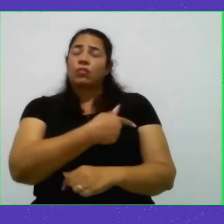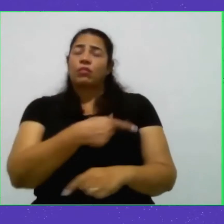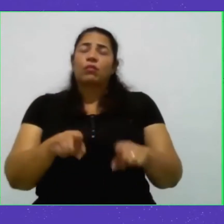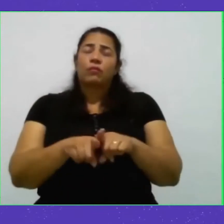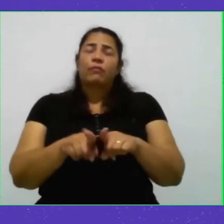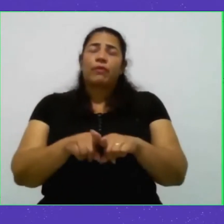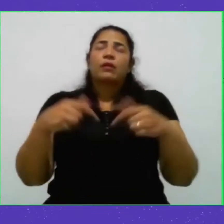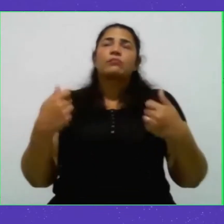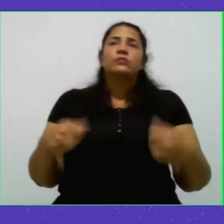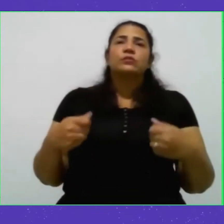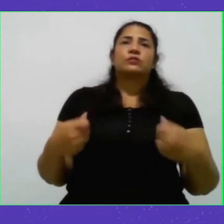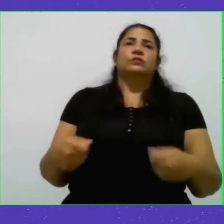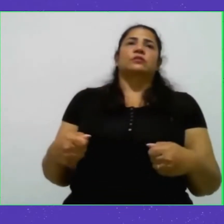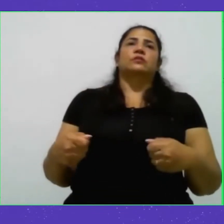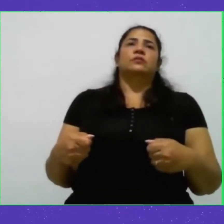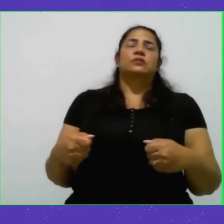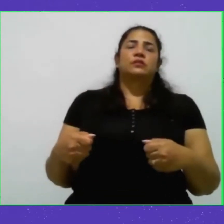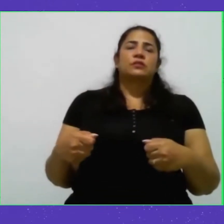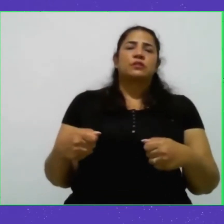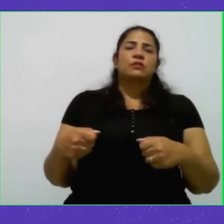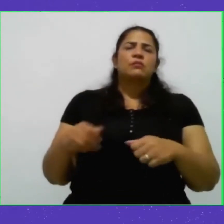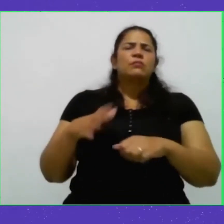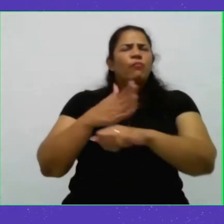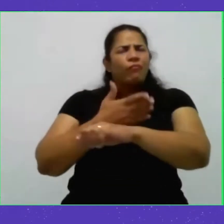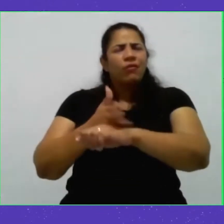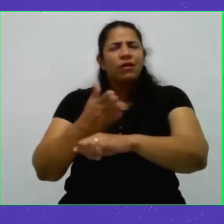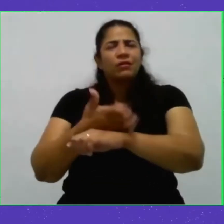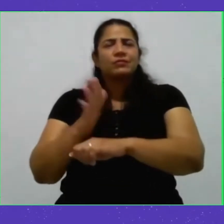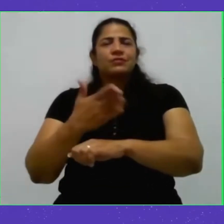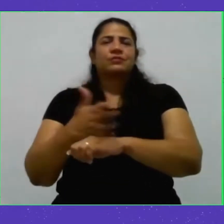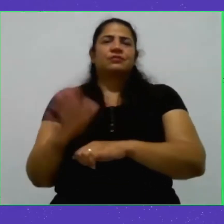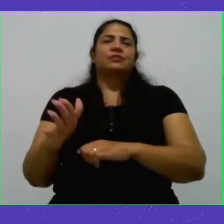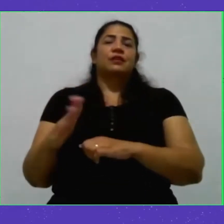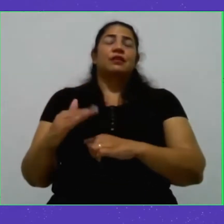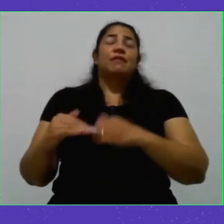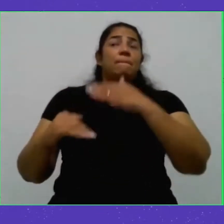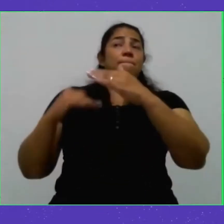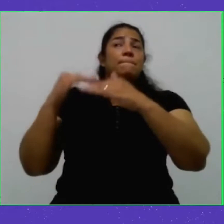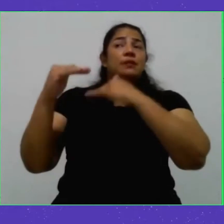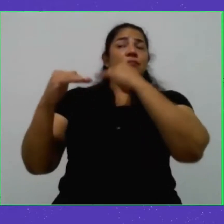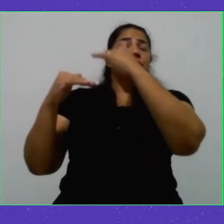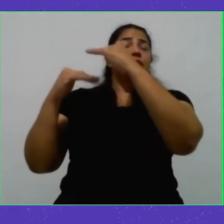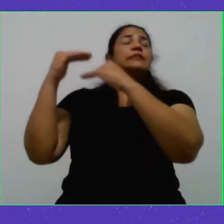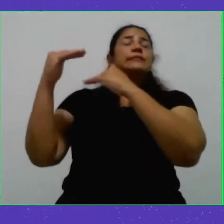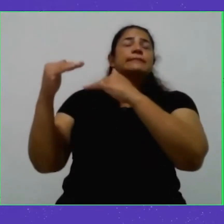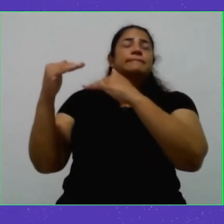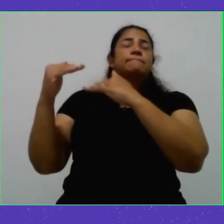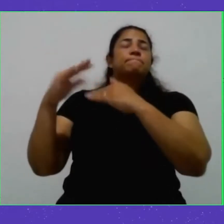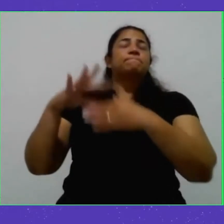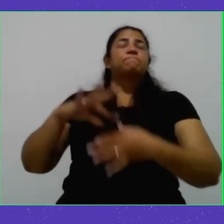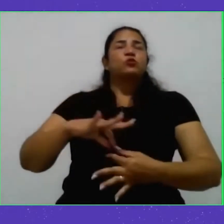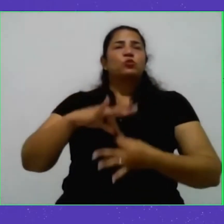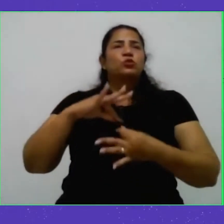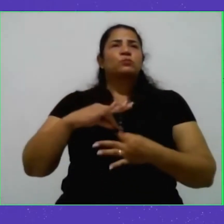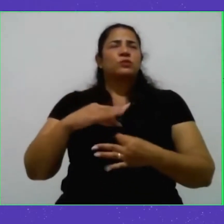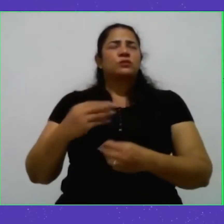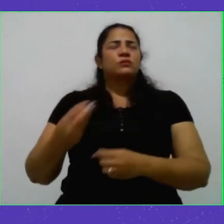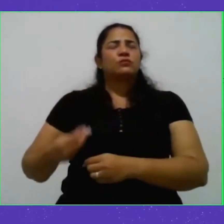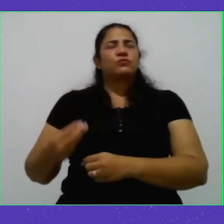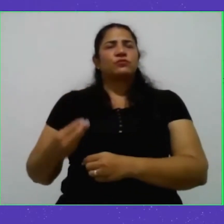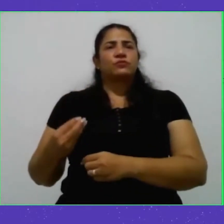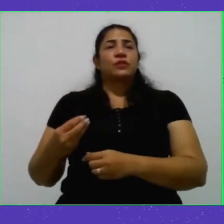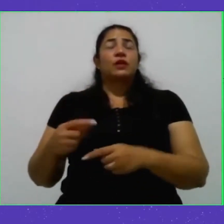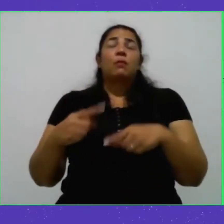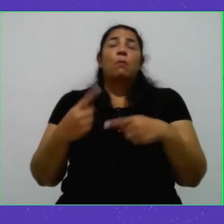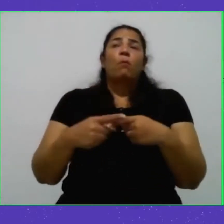Espírito. Nós não vamos relaxar. Nós vamos ter uma vida cingida. Os irmãos que cuidam das pessoas, as irmãs que